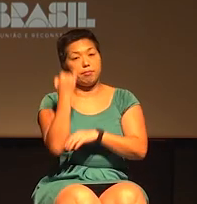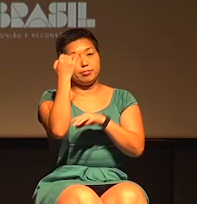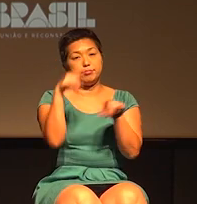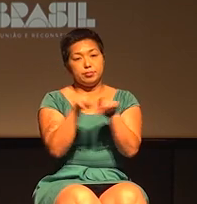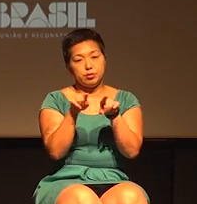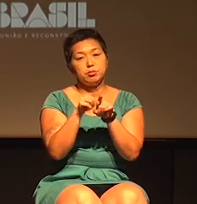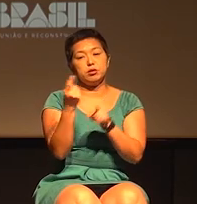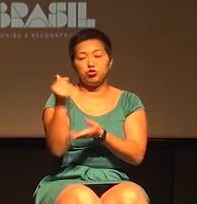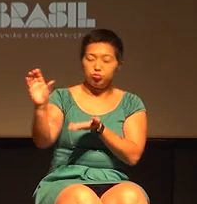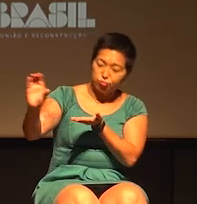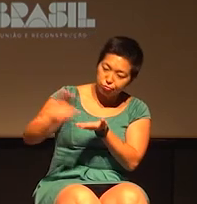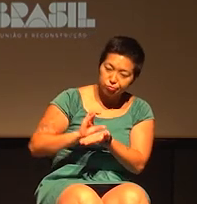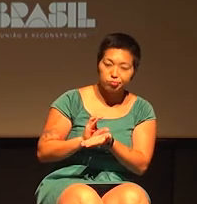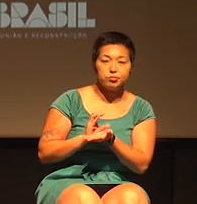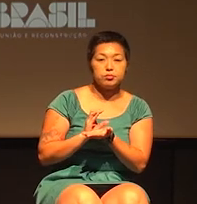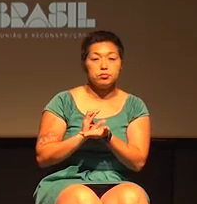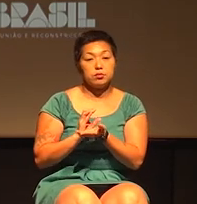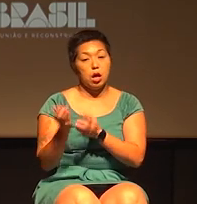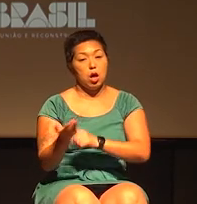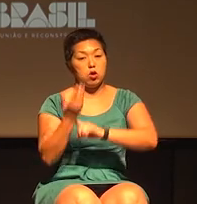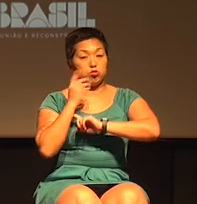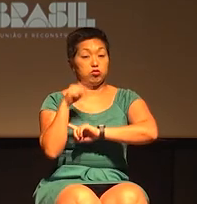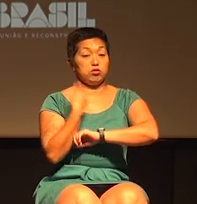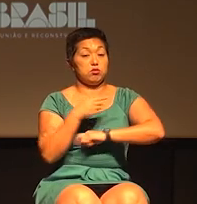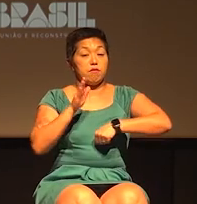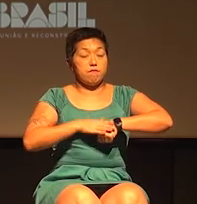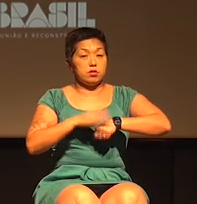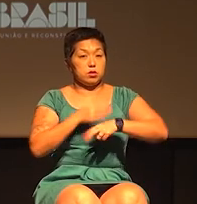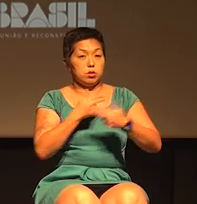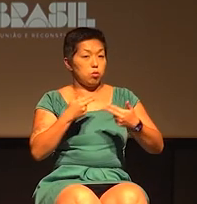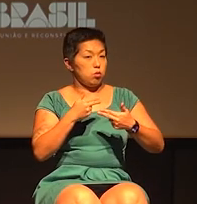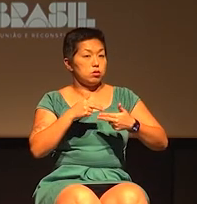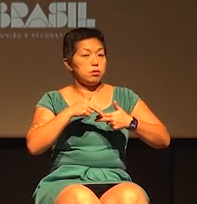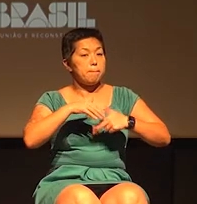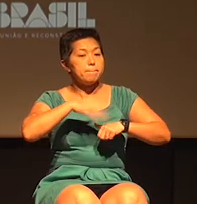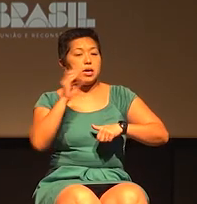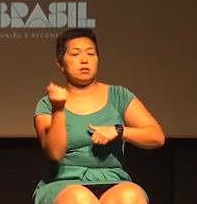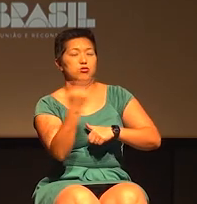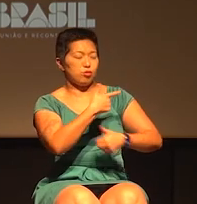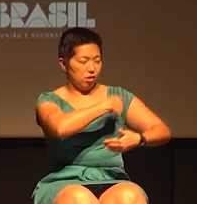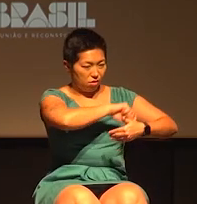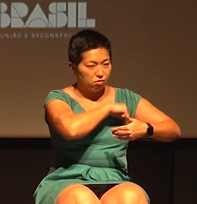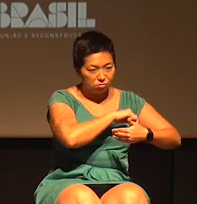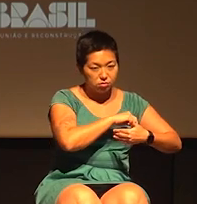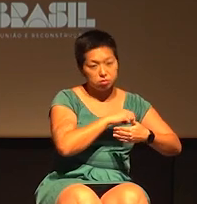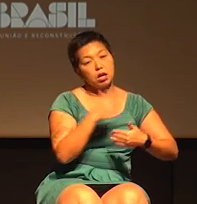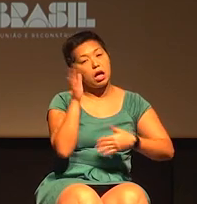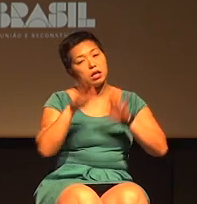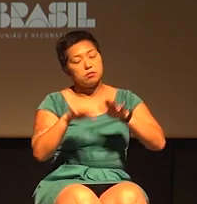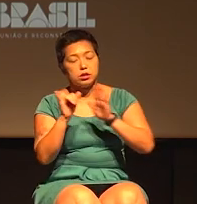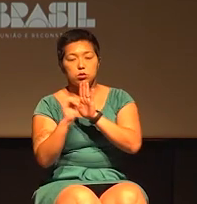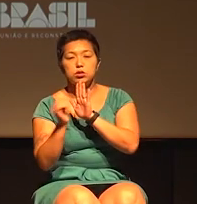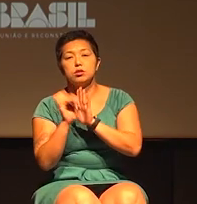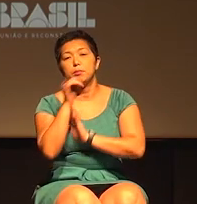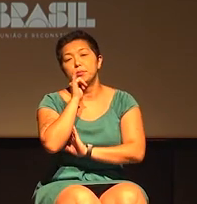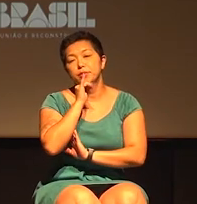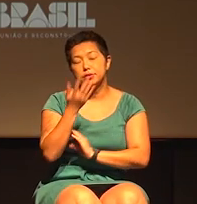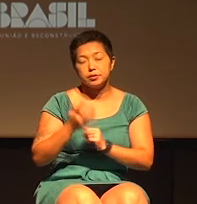né são coisas que ajudam bastante a gente fazer cois para além da cozinha a gente concorre a um edital